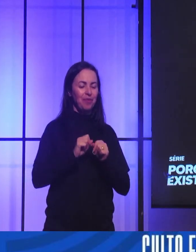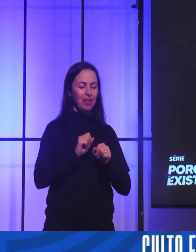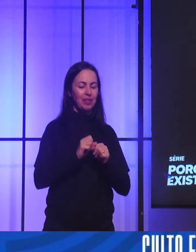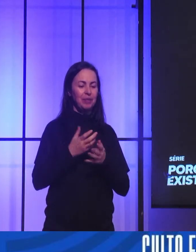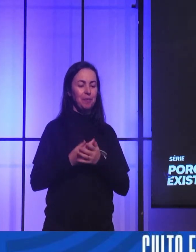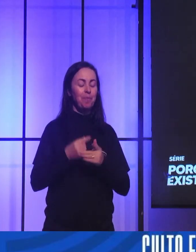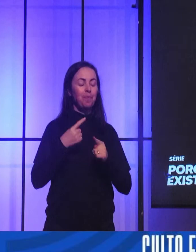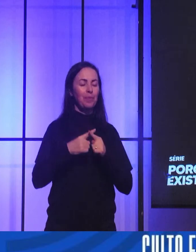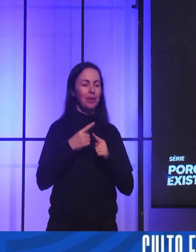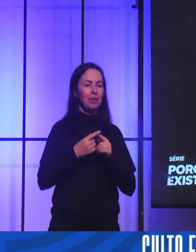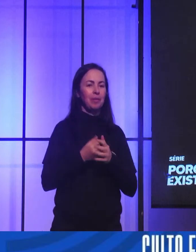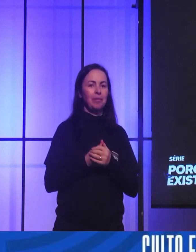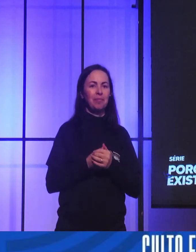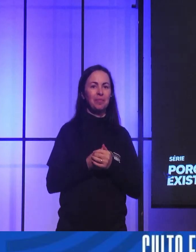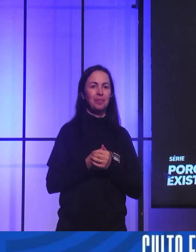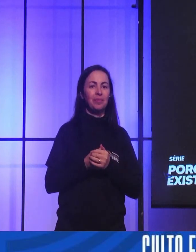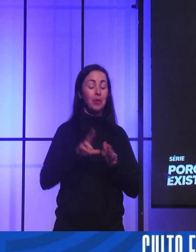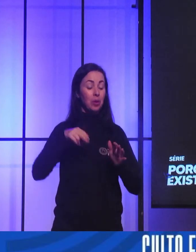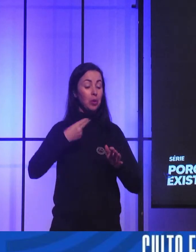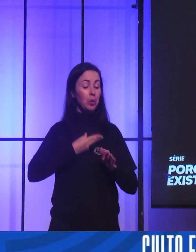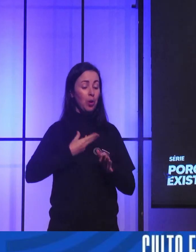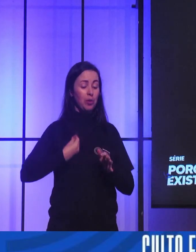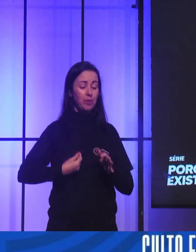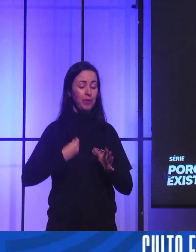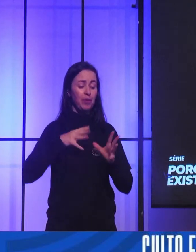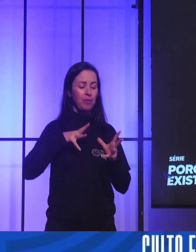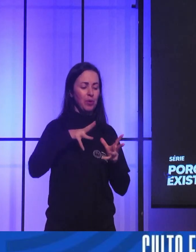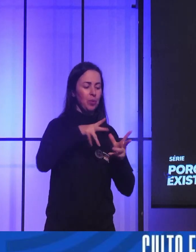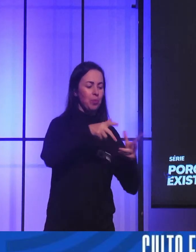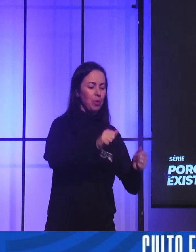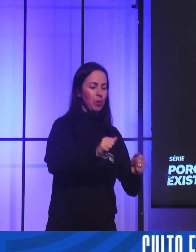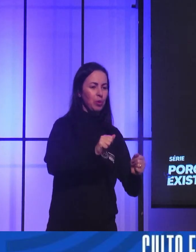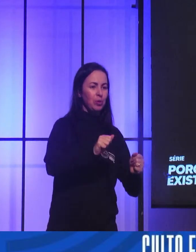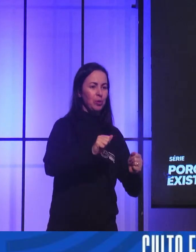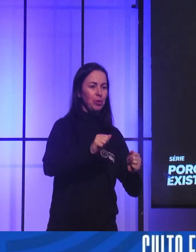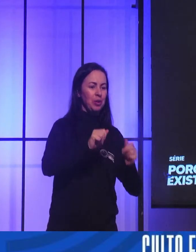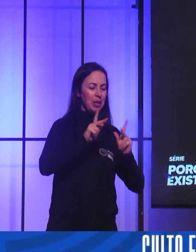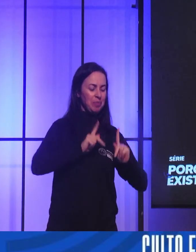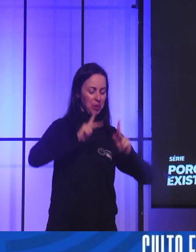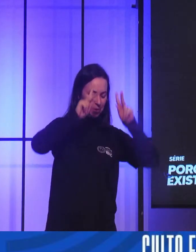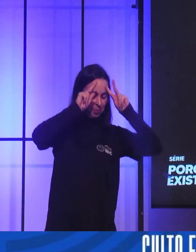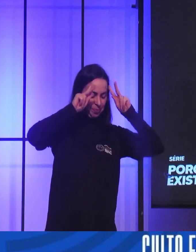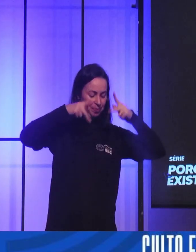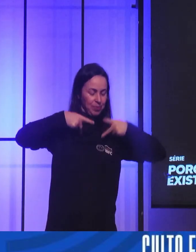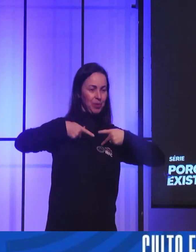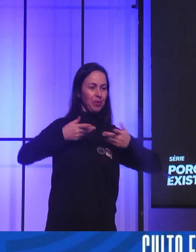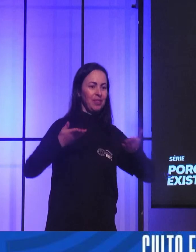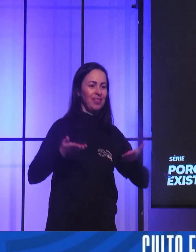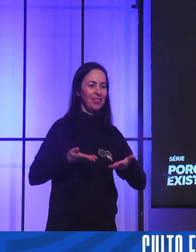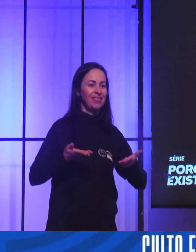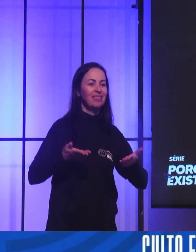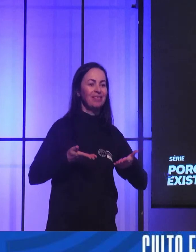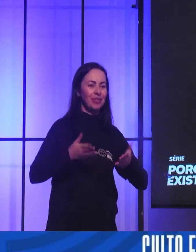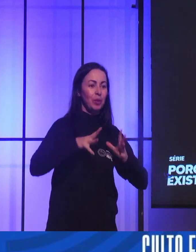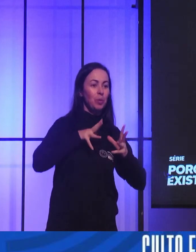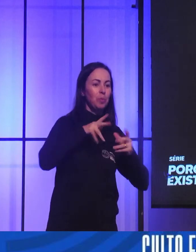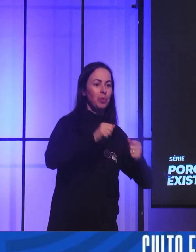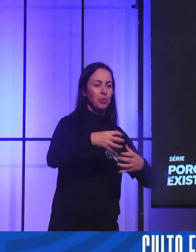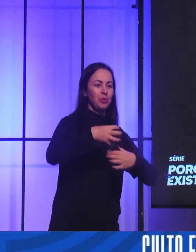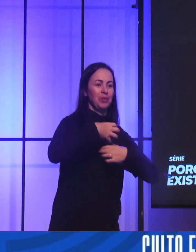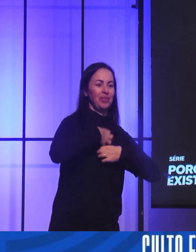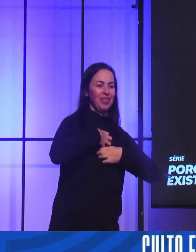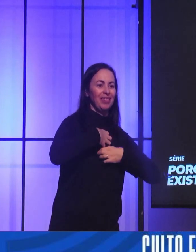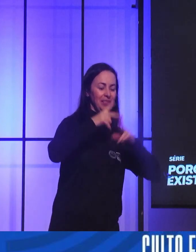Porque, gente, vivemos em um mundo onde as pessoas não estão nem aí com ninguém. E um pequeno